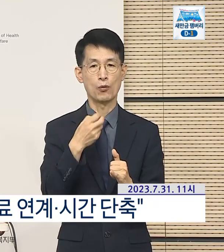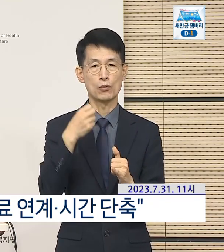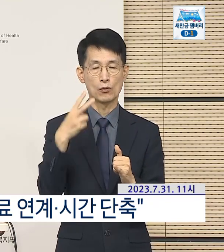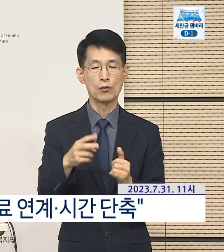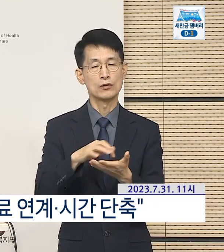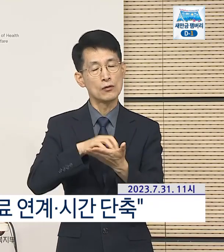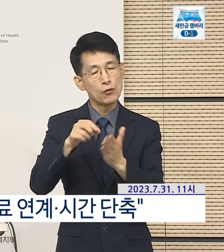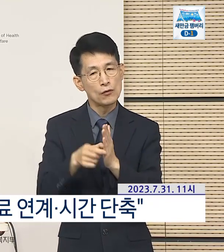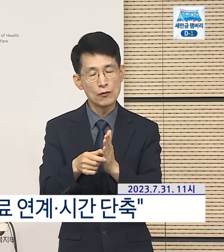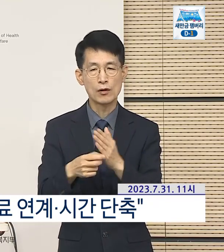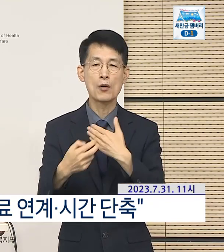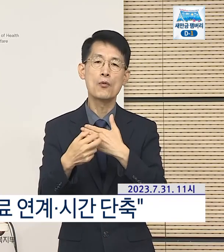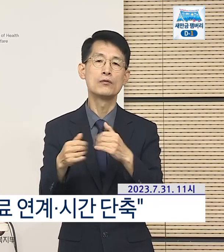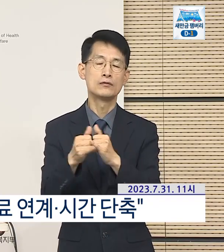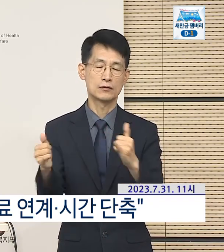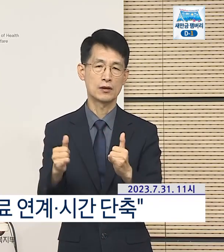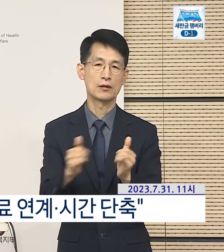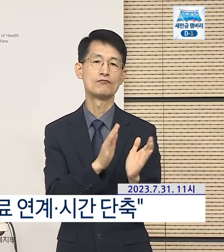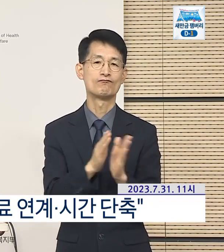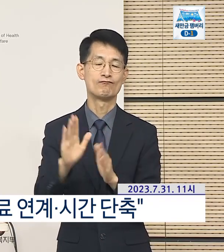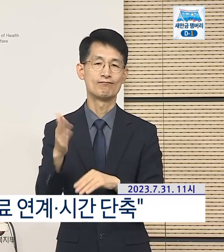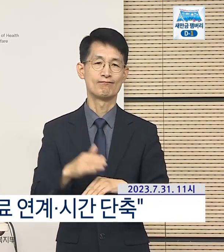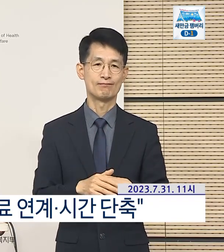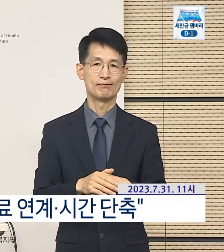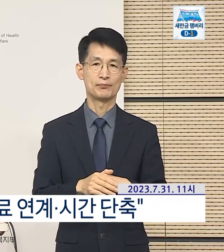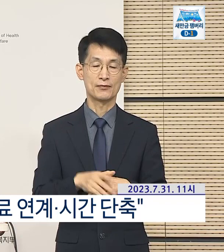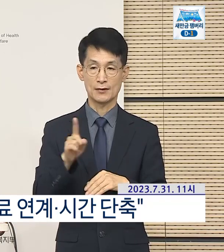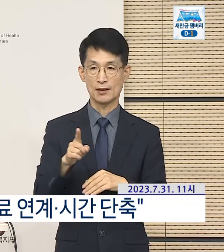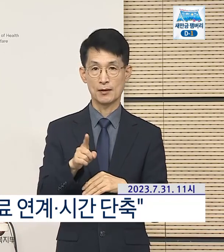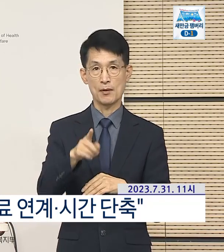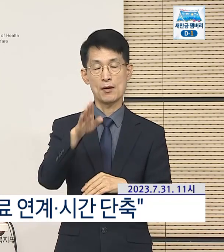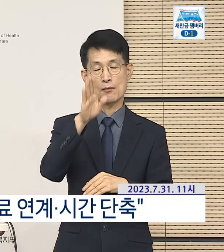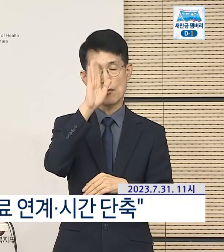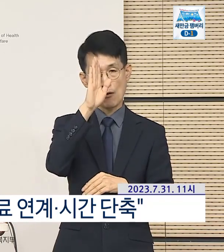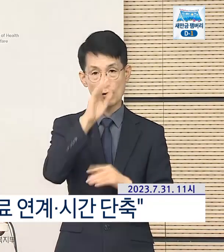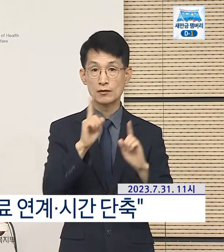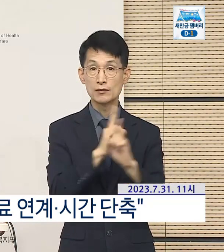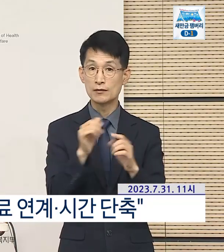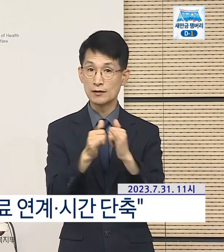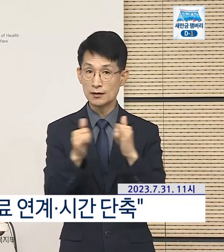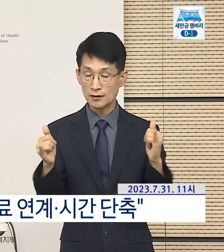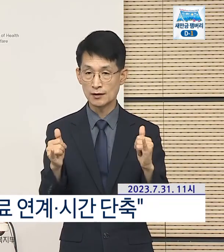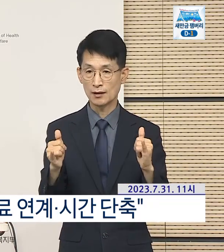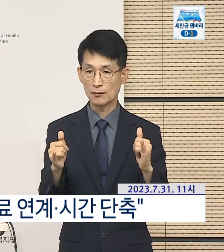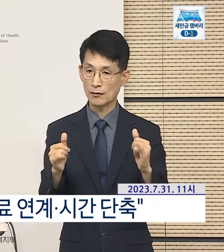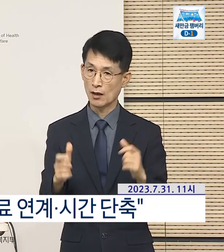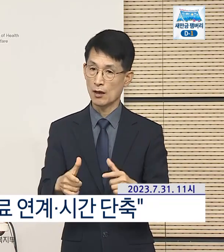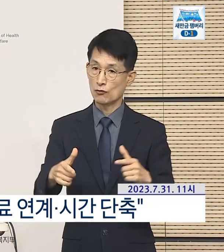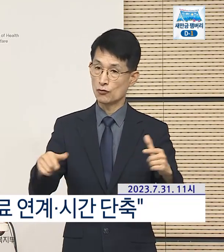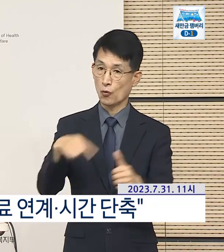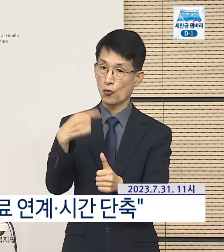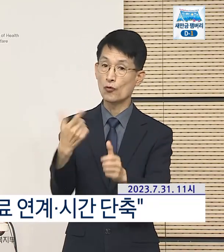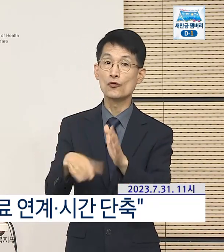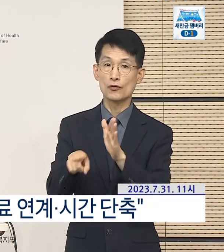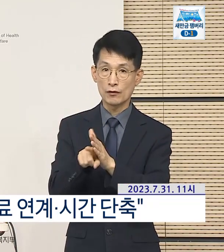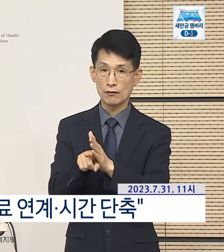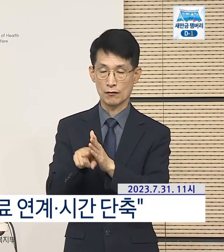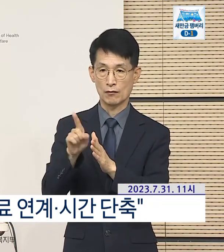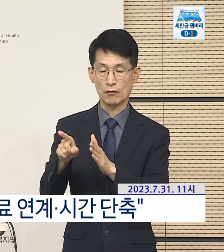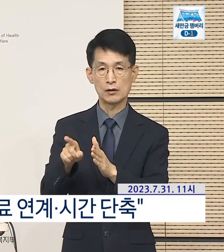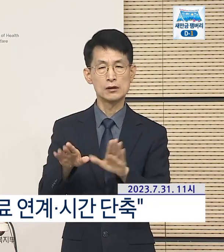가집니다 인력 양성과 인프라 확충에 장시간이 소요됨을 고려할 때 인적